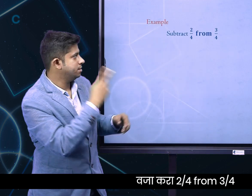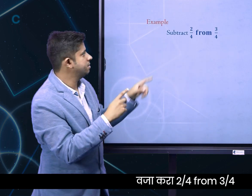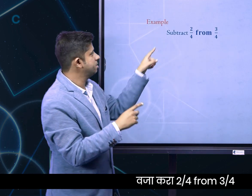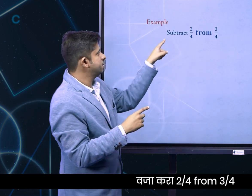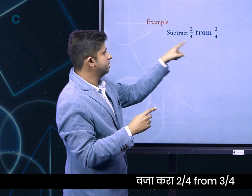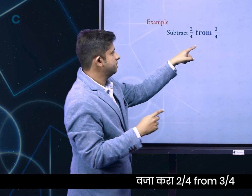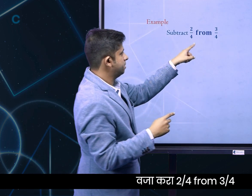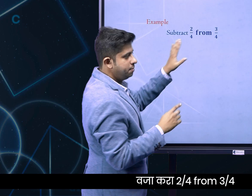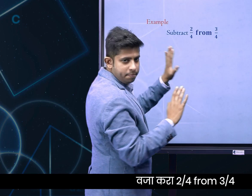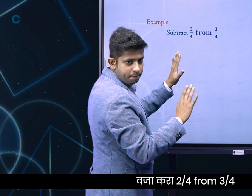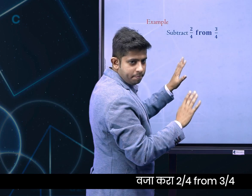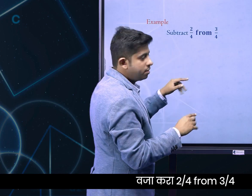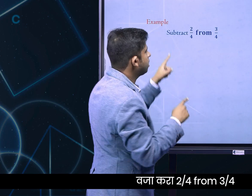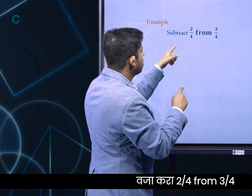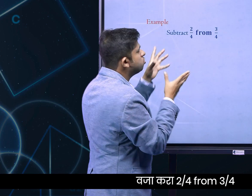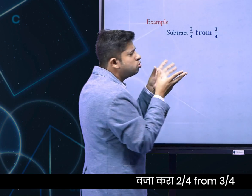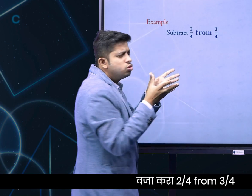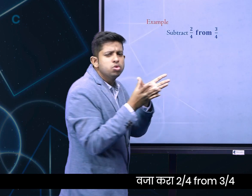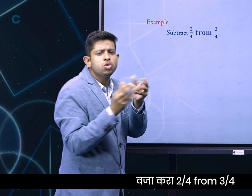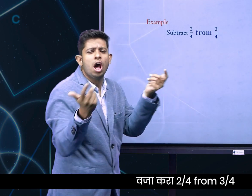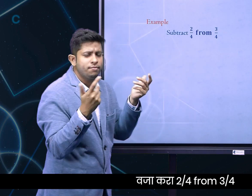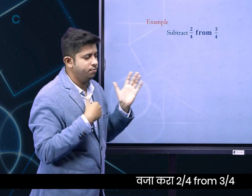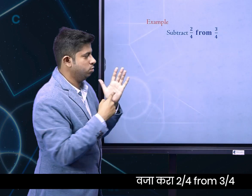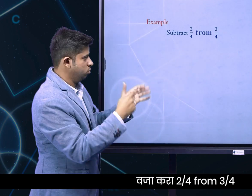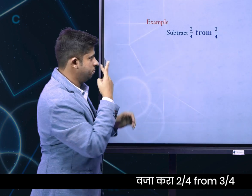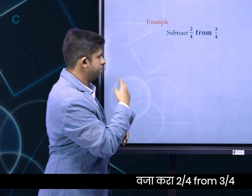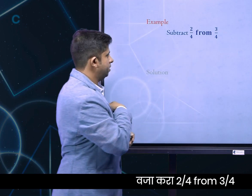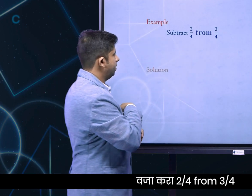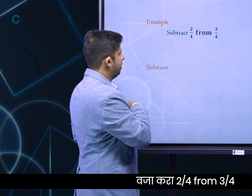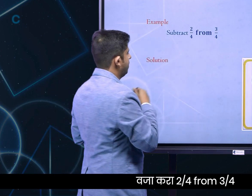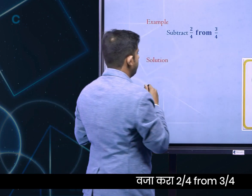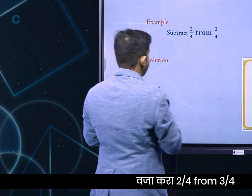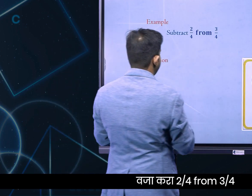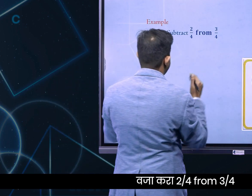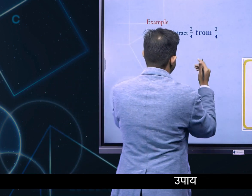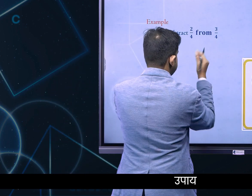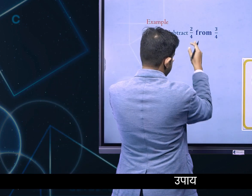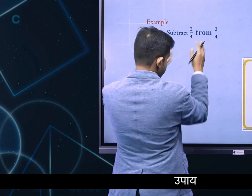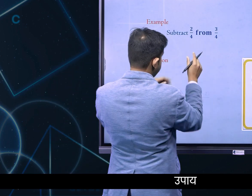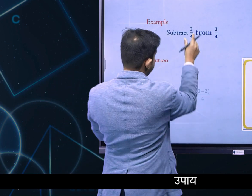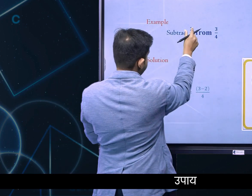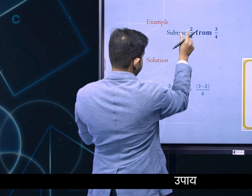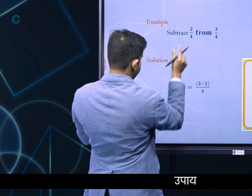वजा करा 2/4 मधनं 3/4. उपाय.